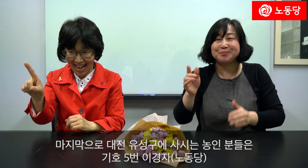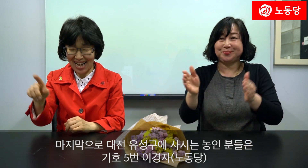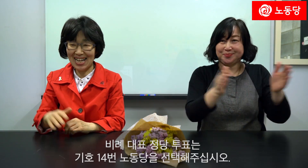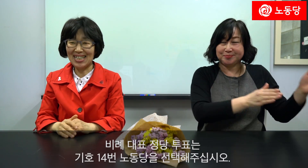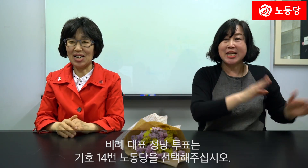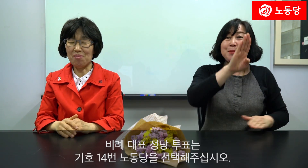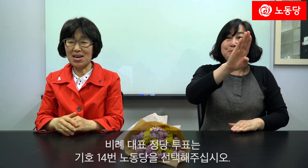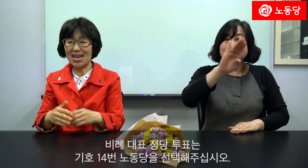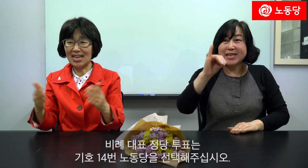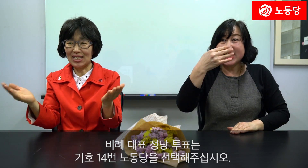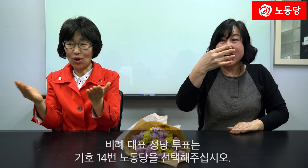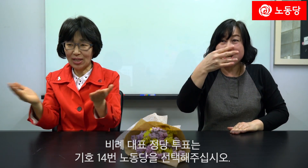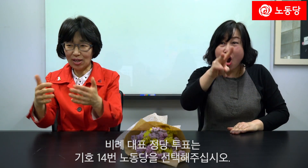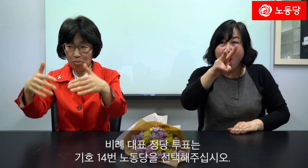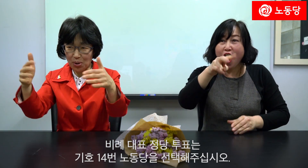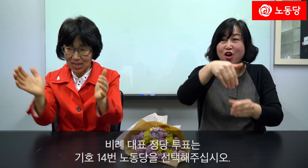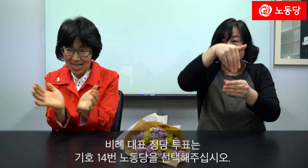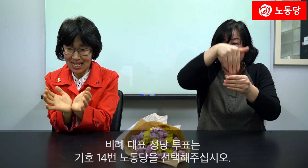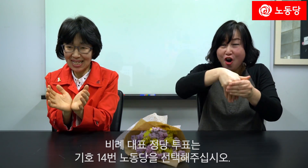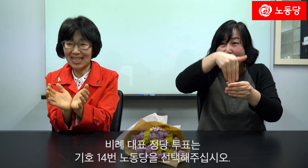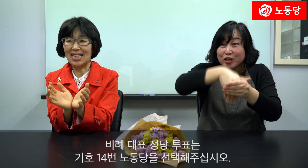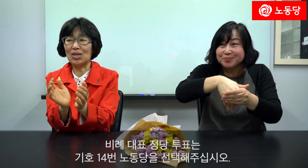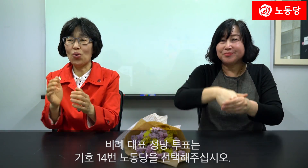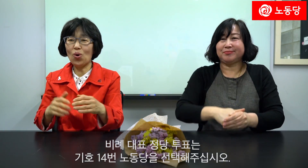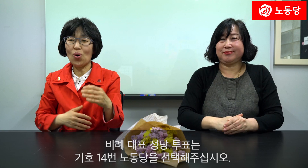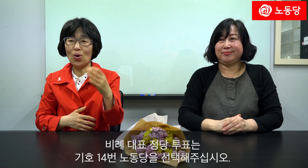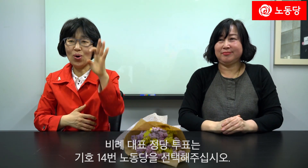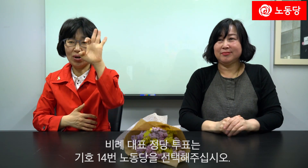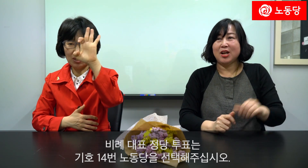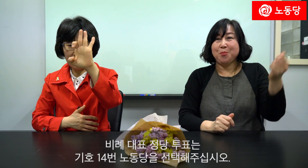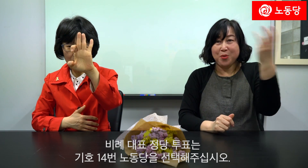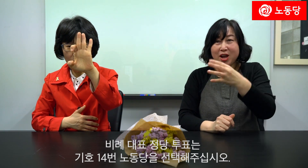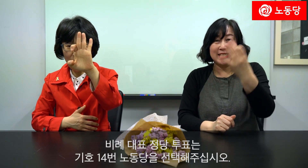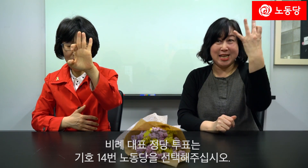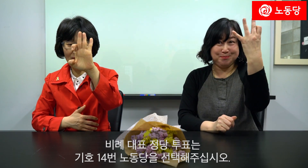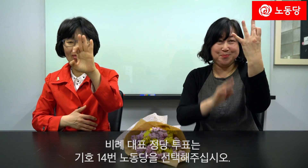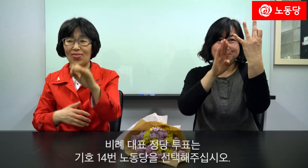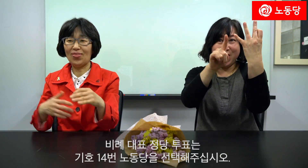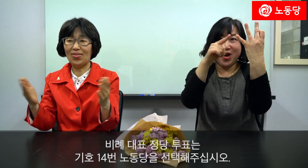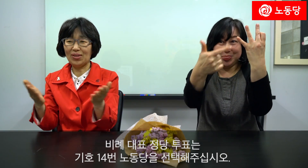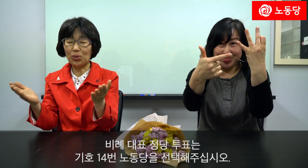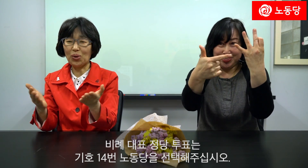이경자, 그 다음에 정당 투표는 기호 14번